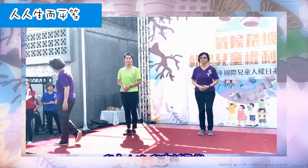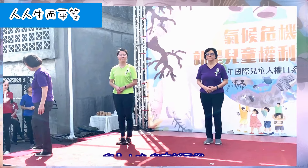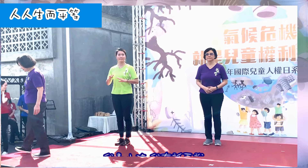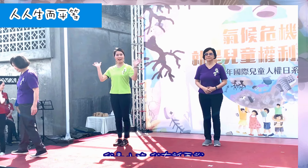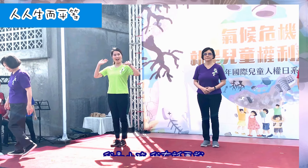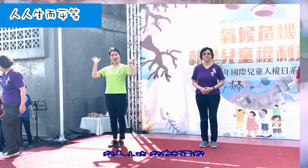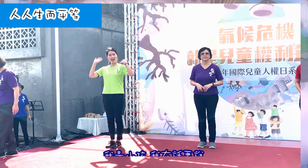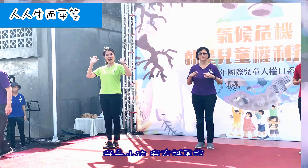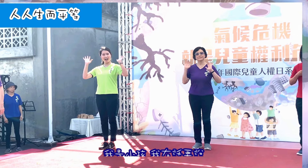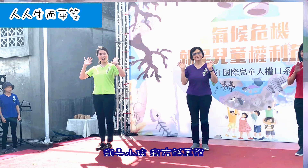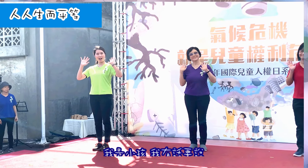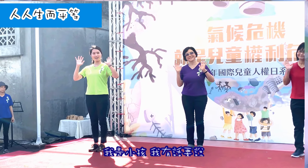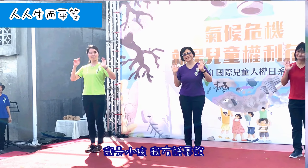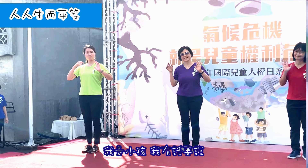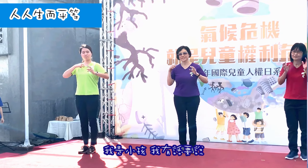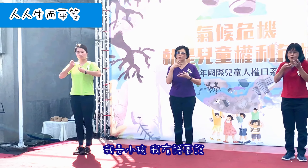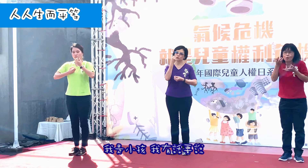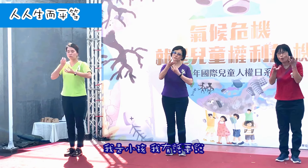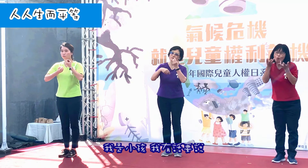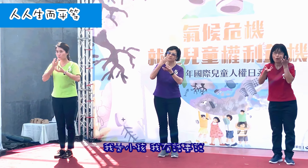我是小孩，我有话要说。